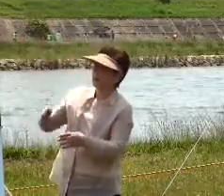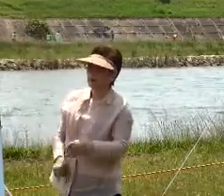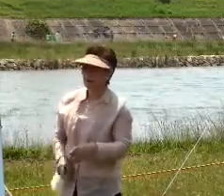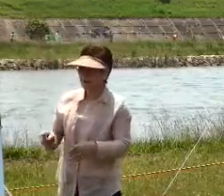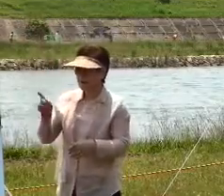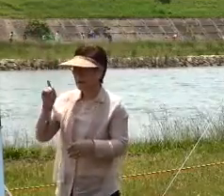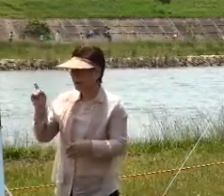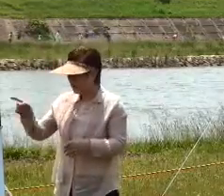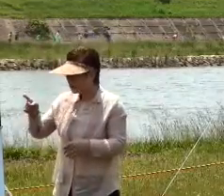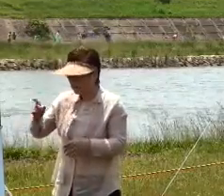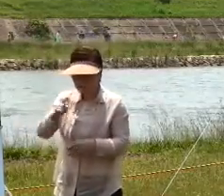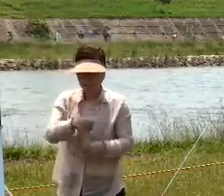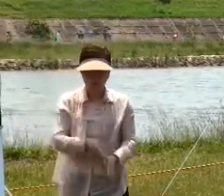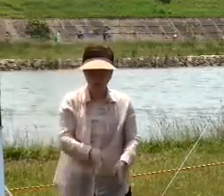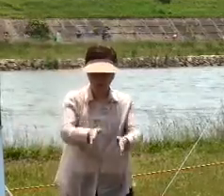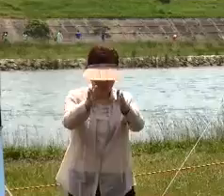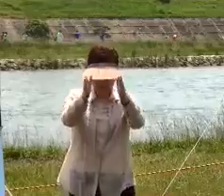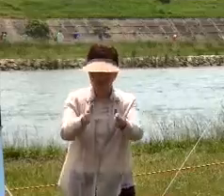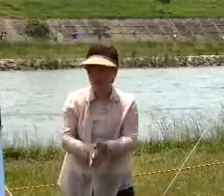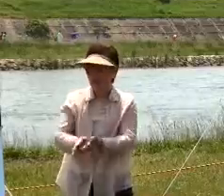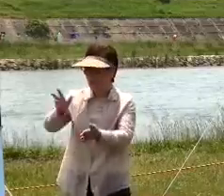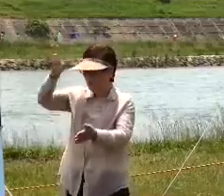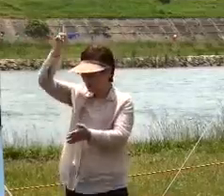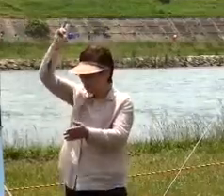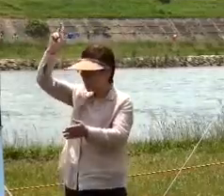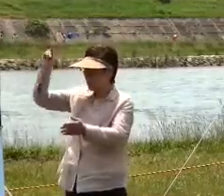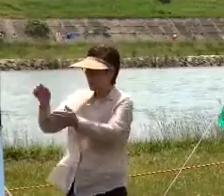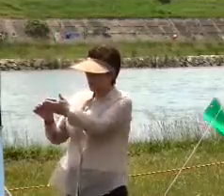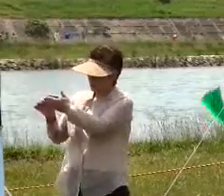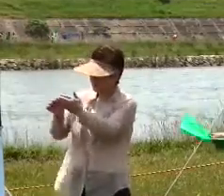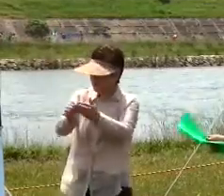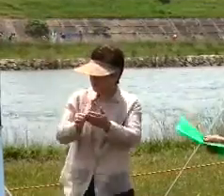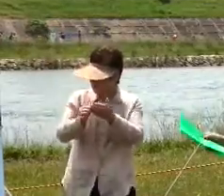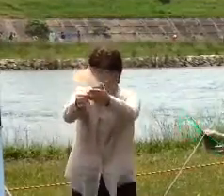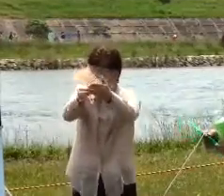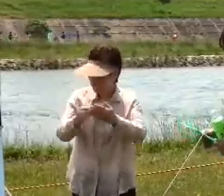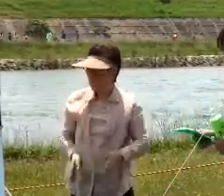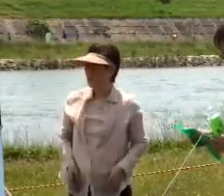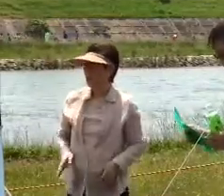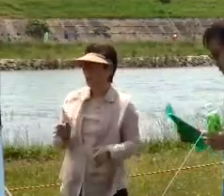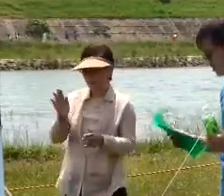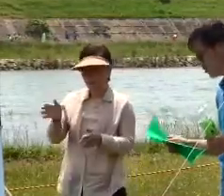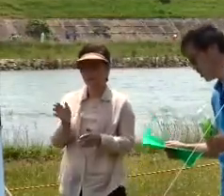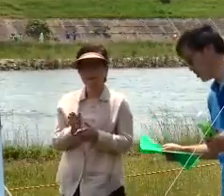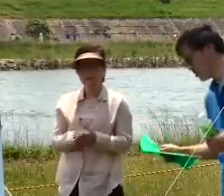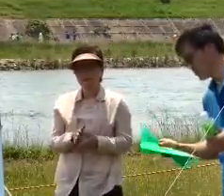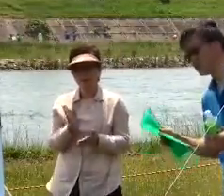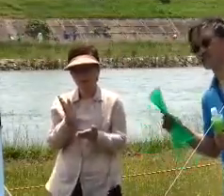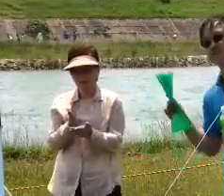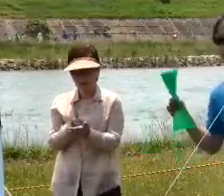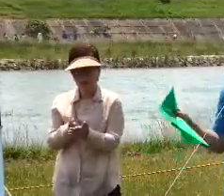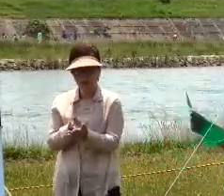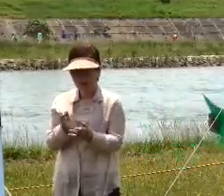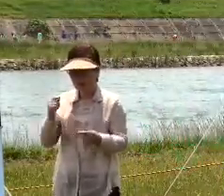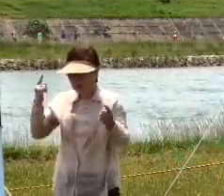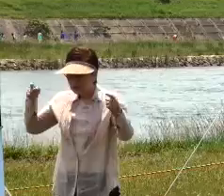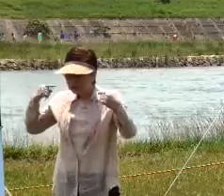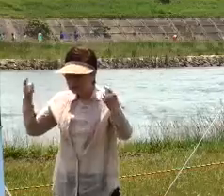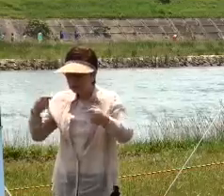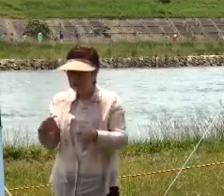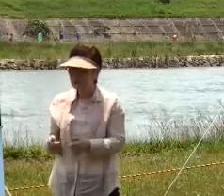くか見つけようと思ってもそれは無理。神様が探してくださる。しかもこの話を読むと、この羊飼